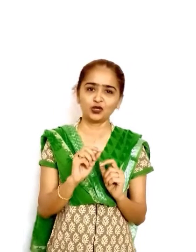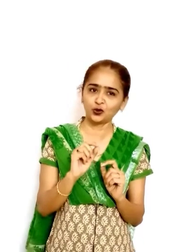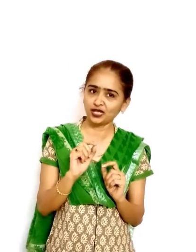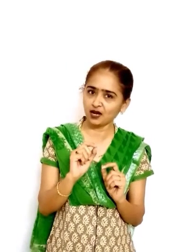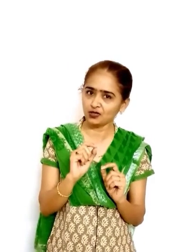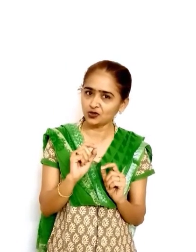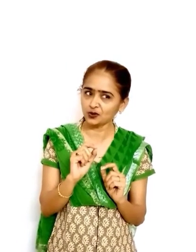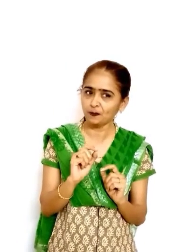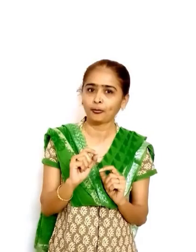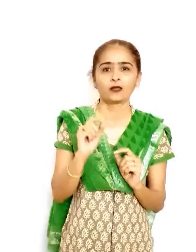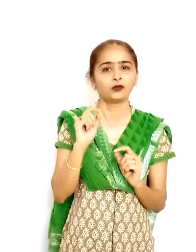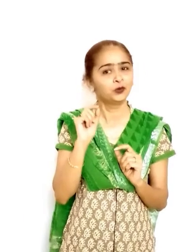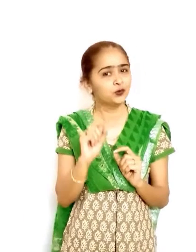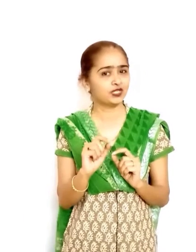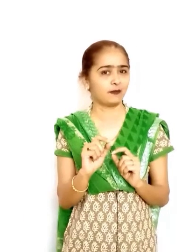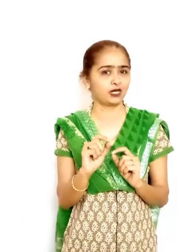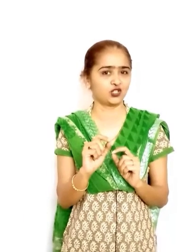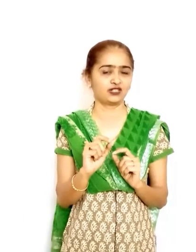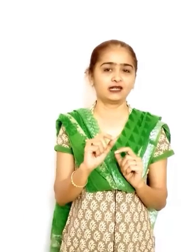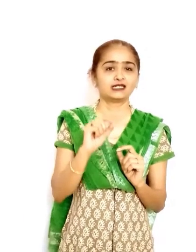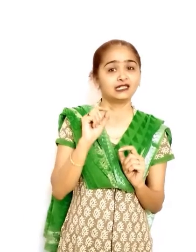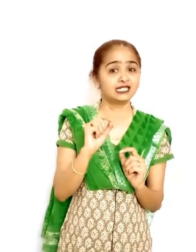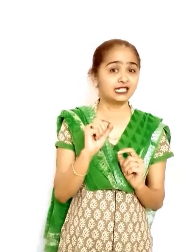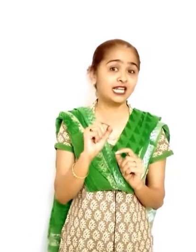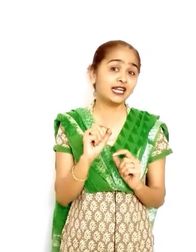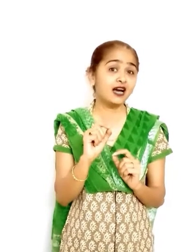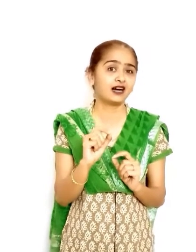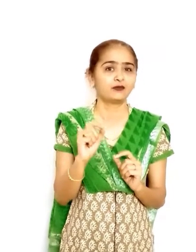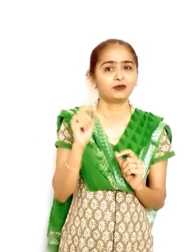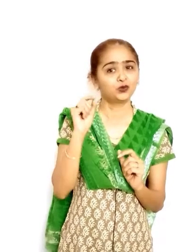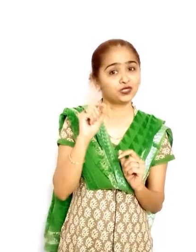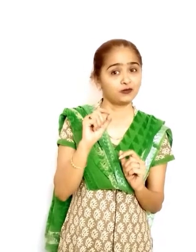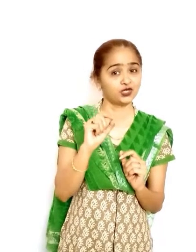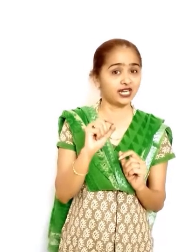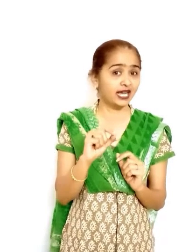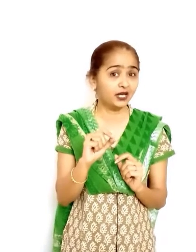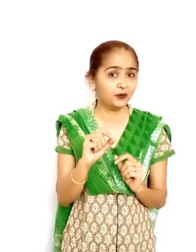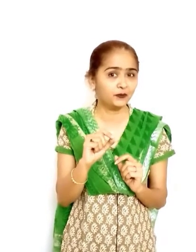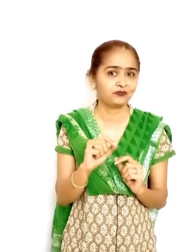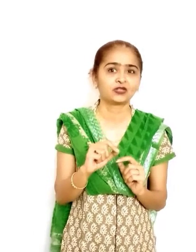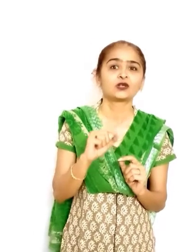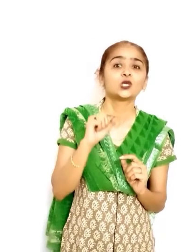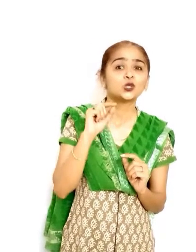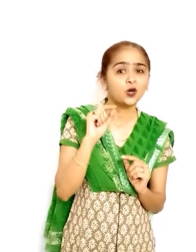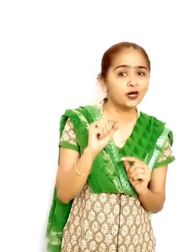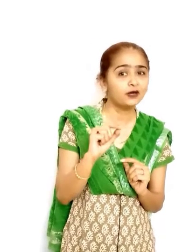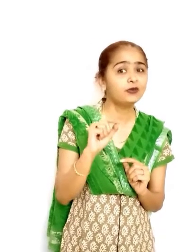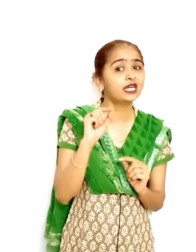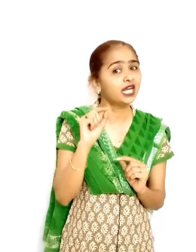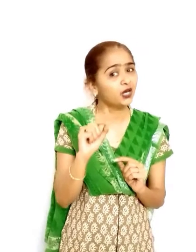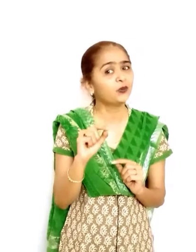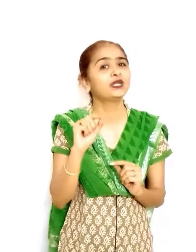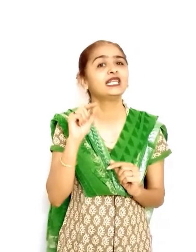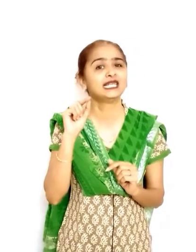नोट किया बच्चों? दूसरा प्रश्न, जल्दी जल्दी लिखना, मैं दूसरा प्रश्न कह रही हूँ। सौरभ के उड़ने